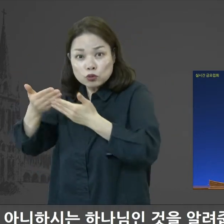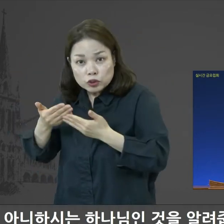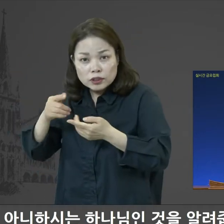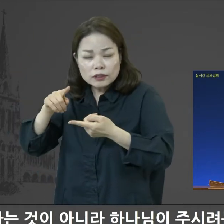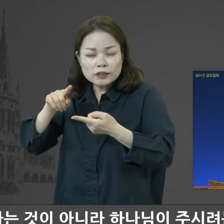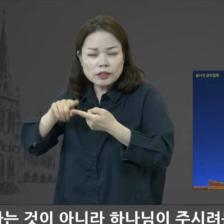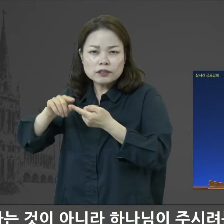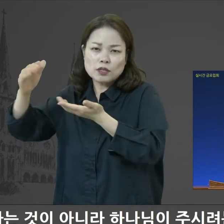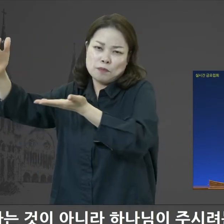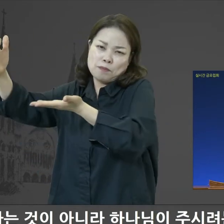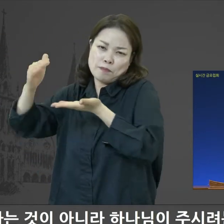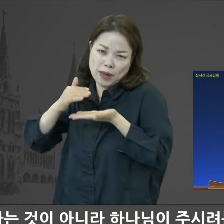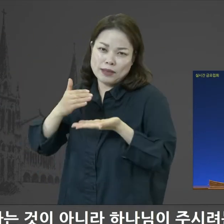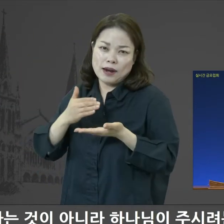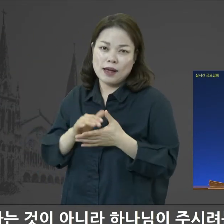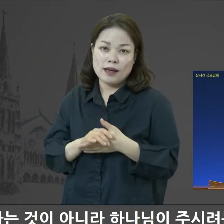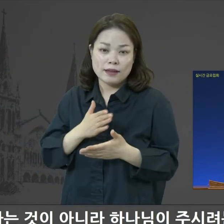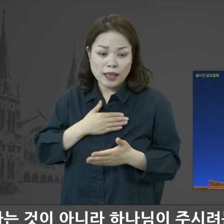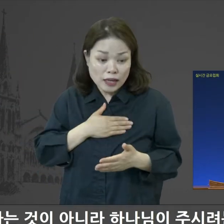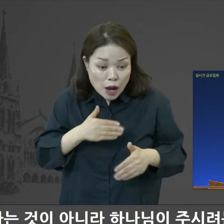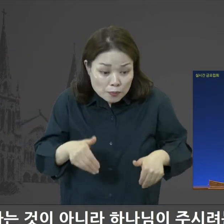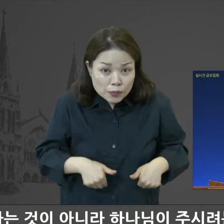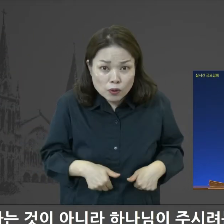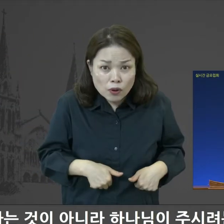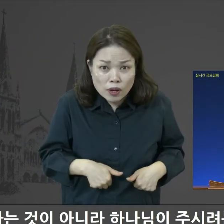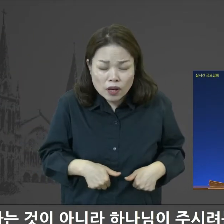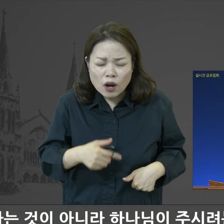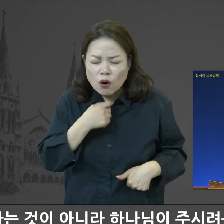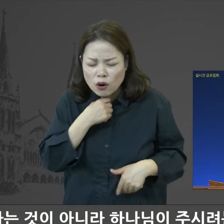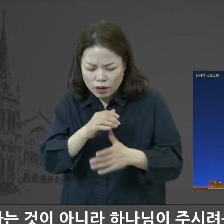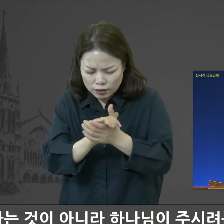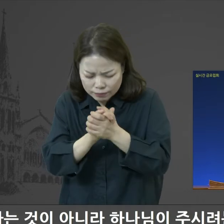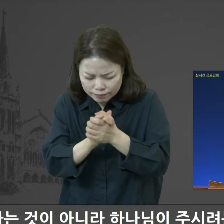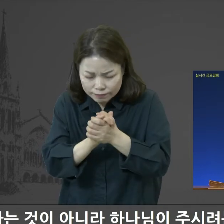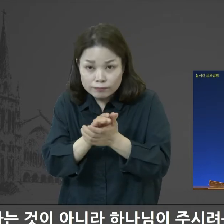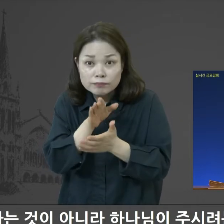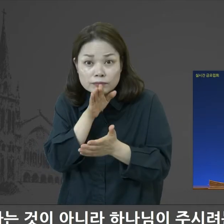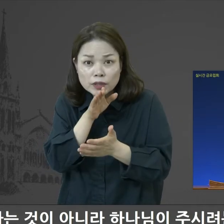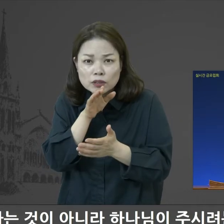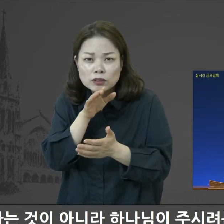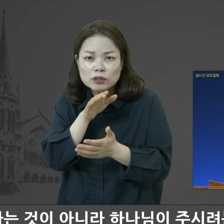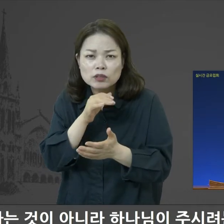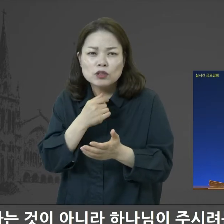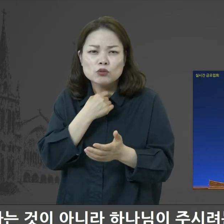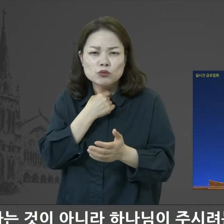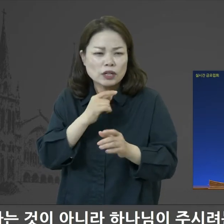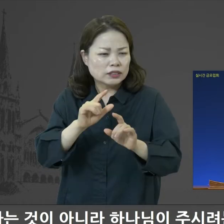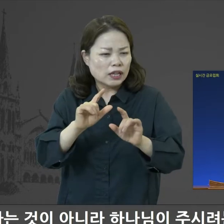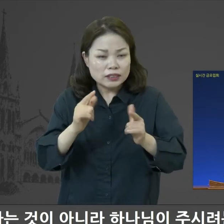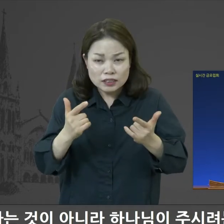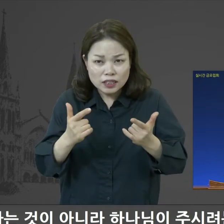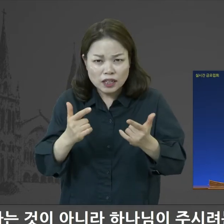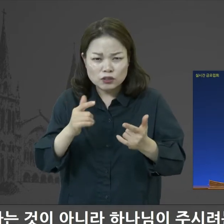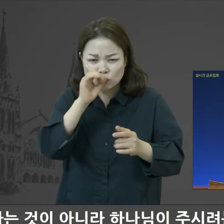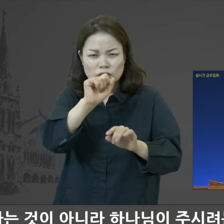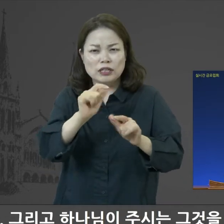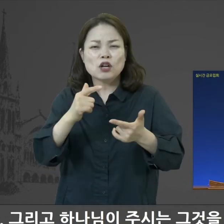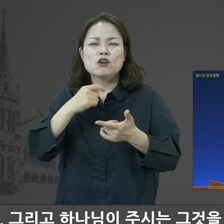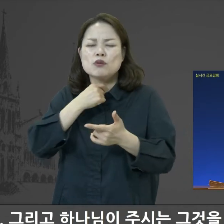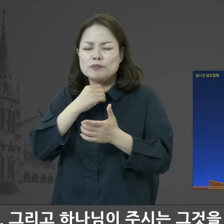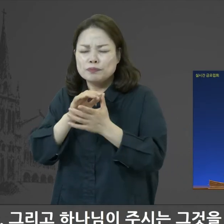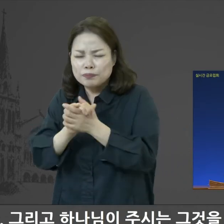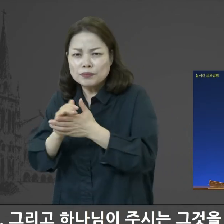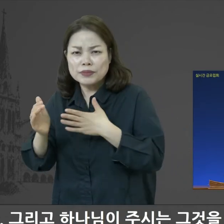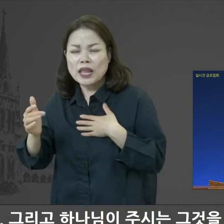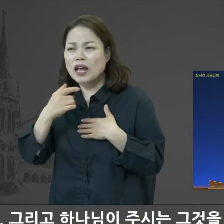그것을 받으라는 겁니다. 내가 필요가 있습니다. 그래서 구해야 됩니다. 맞습니다. 구하지 않는 게 아주 안 좋습니다. 그런데 구하는데